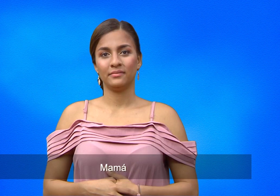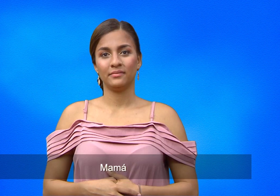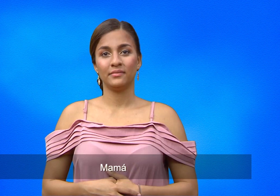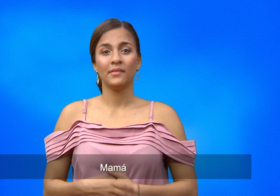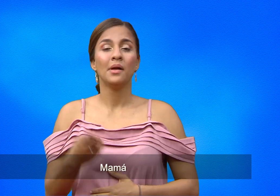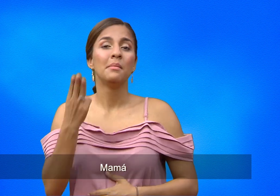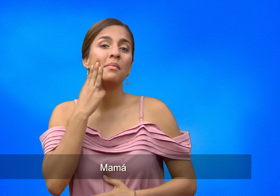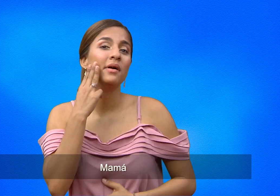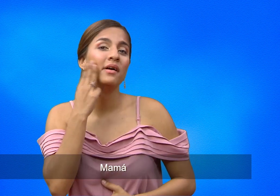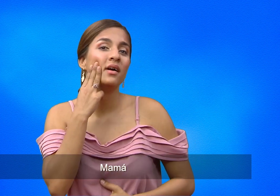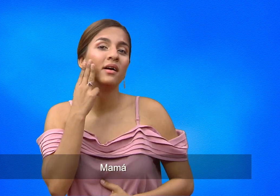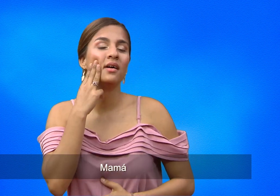más más